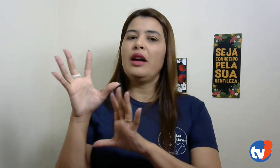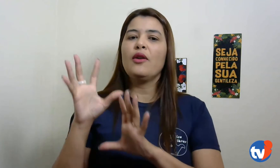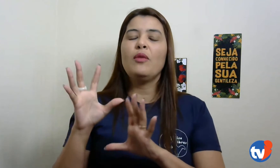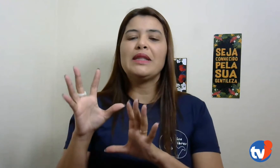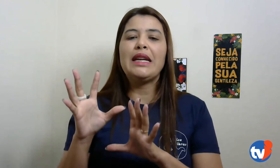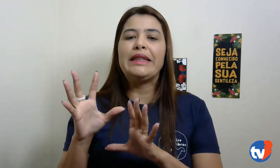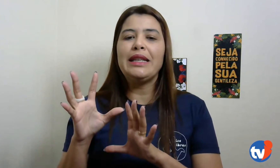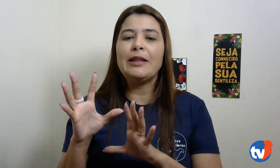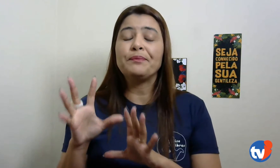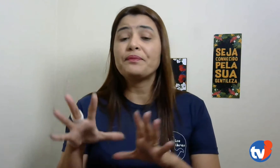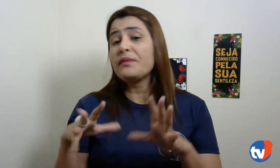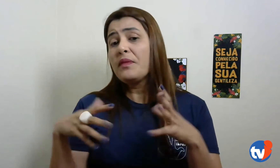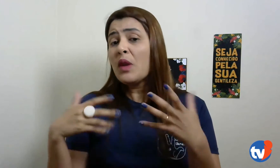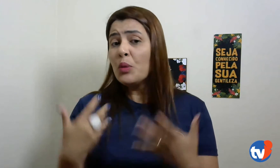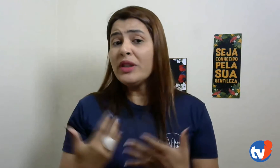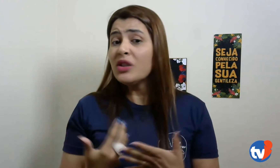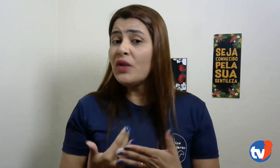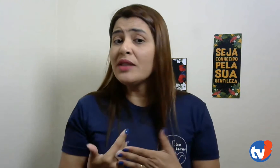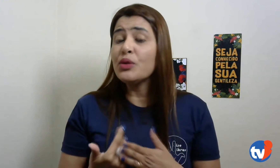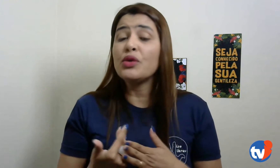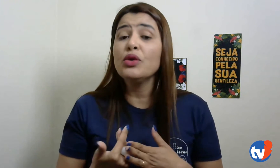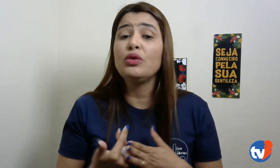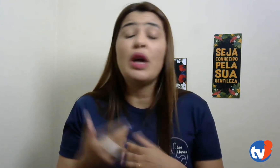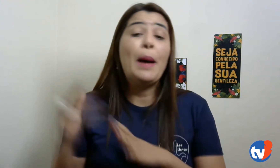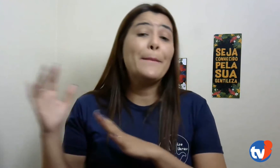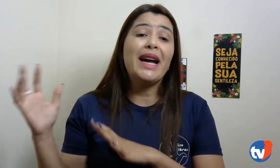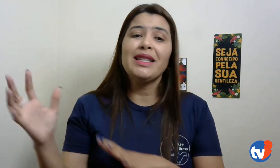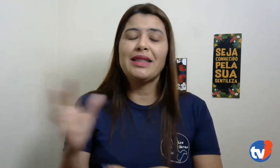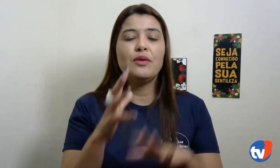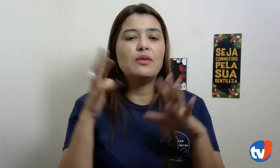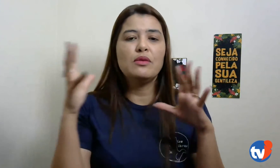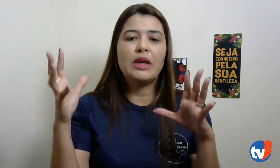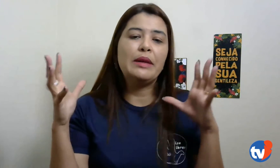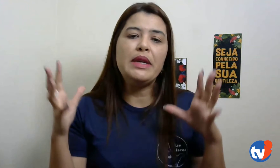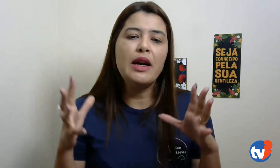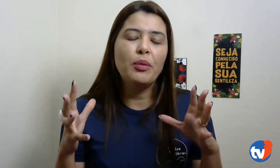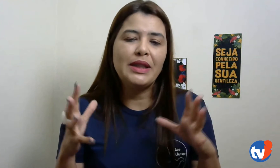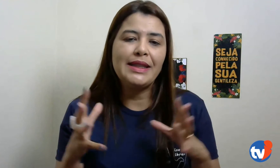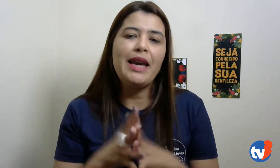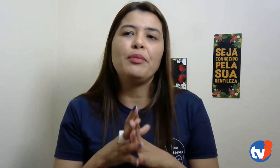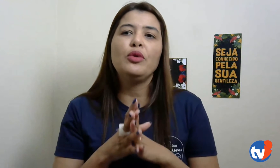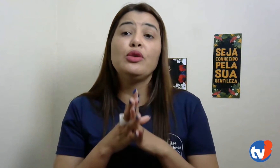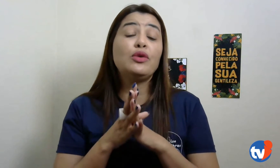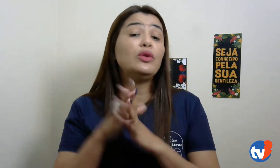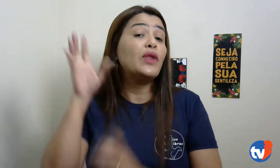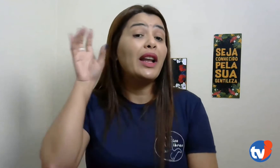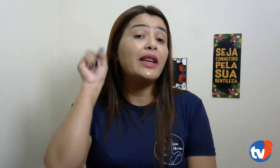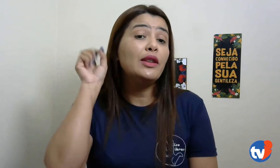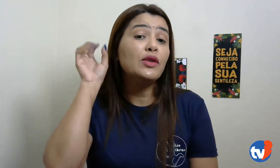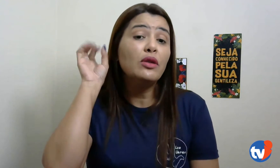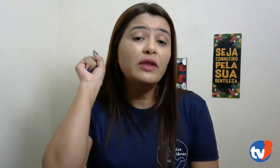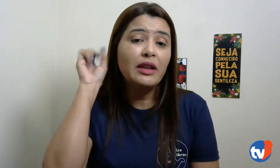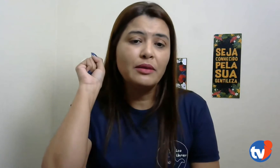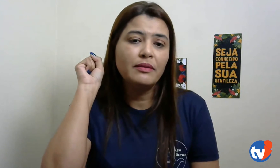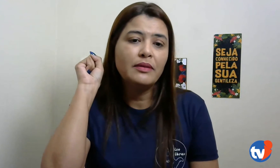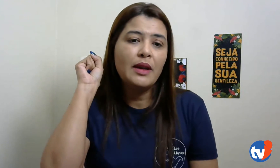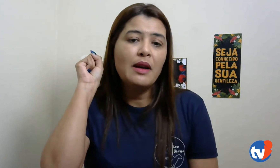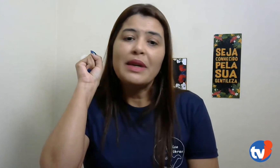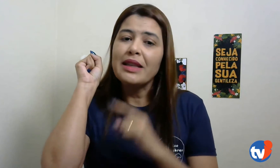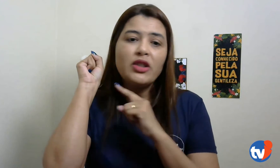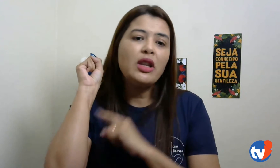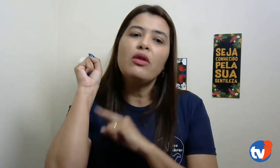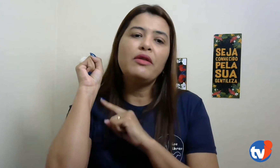então agora eu comecei a entender. Muitas vezes os surdos passam um caminhão, por exemplo, e os surdos falam que eles